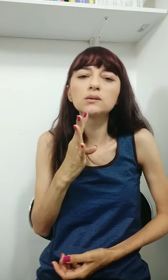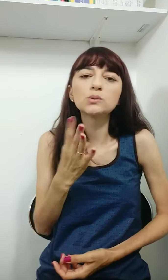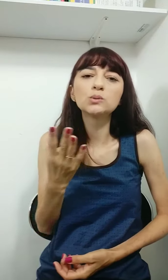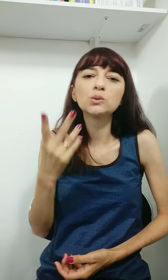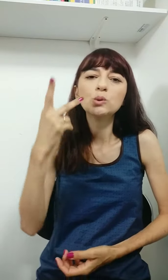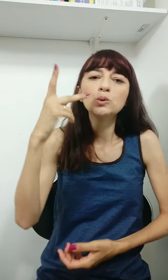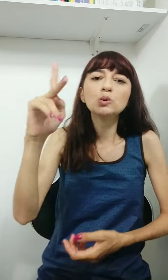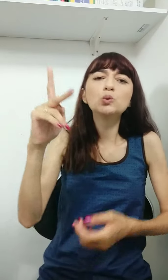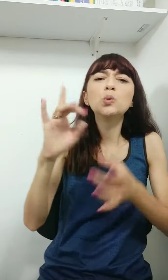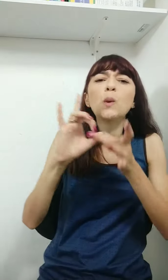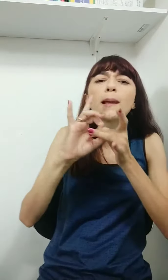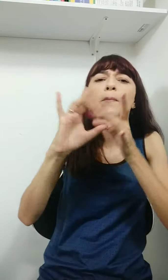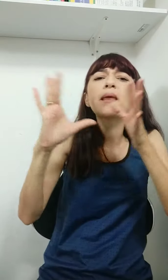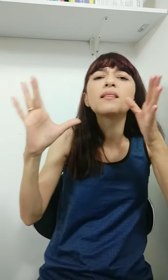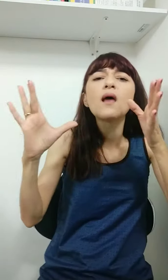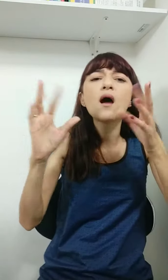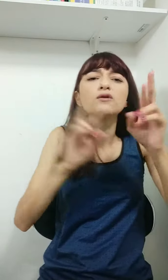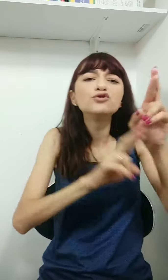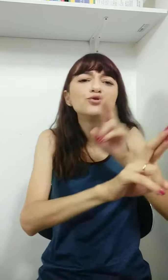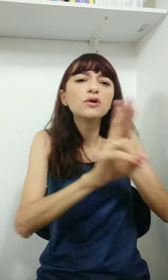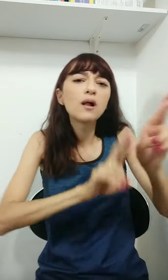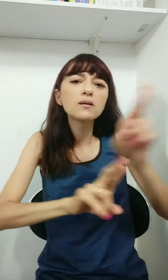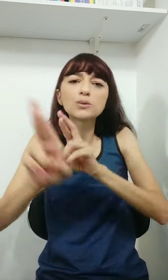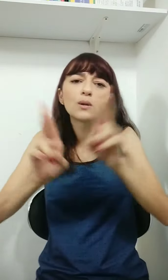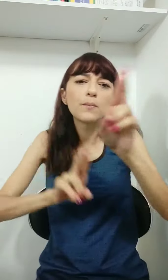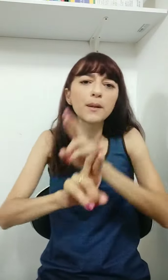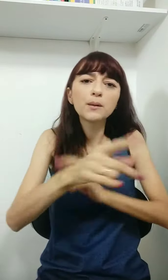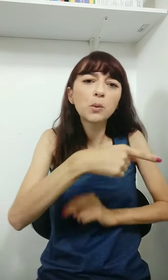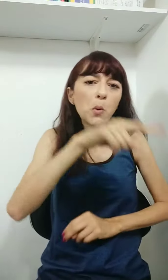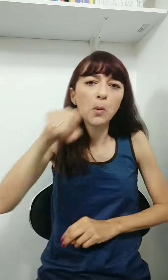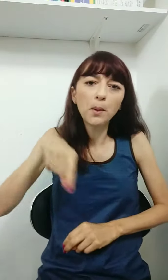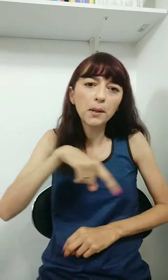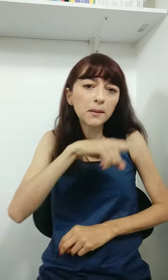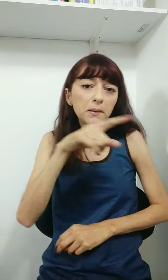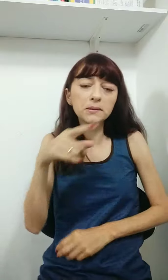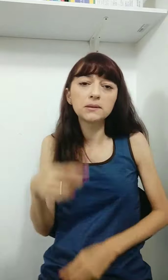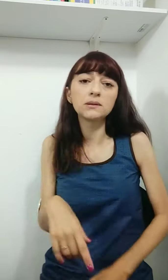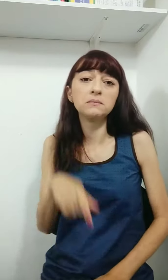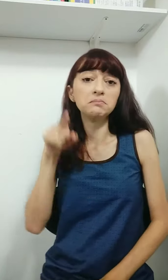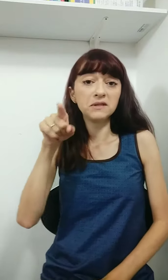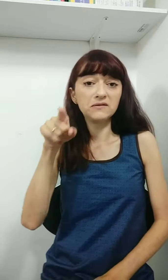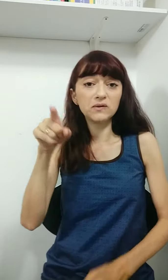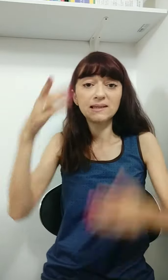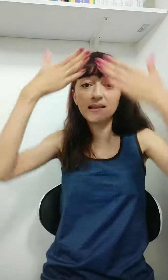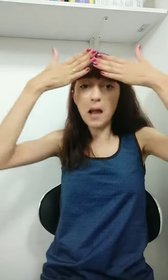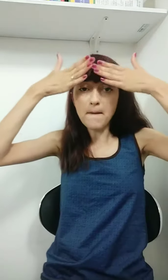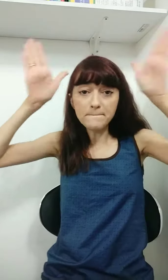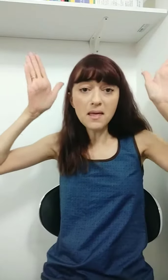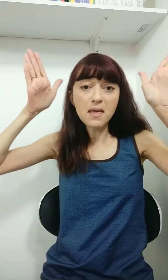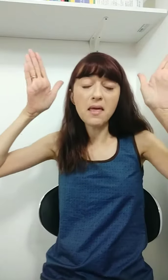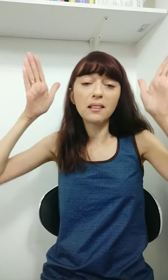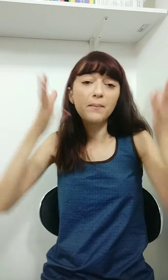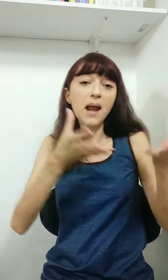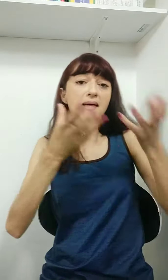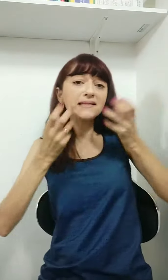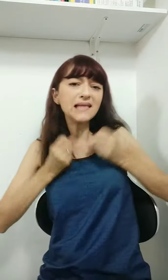Mas tente ouvir ali o que ele te passou, né? Eu não sei como que é também o relacionamento de vocês ali dentro. Será que